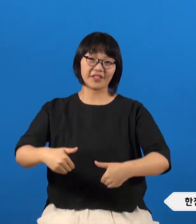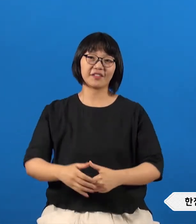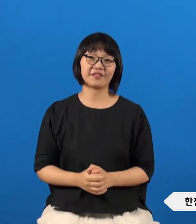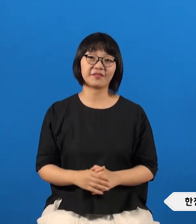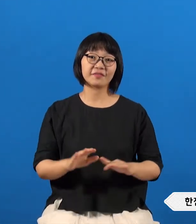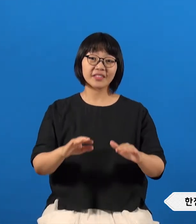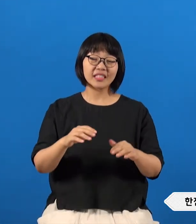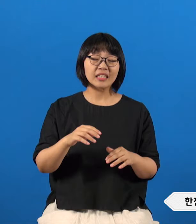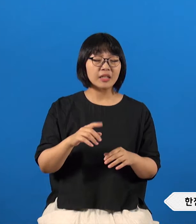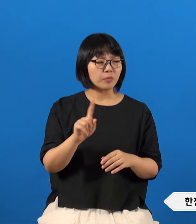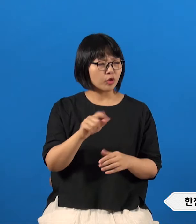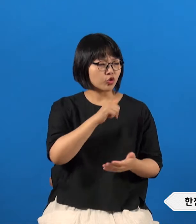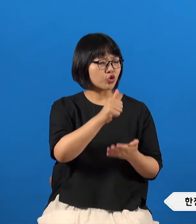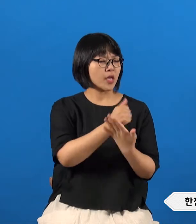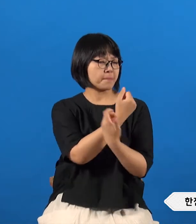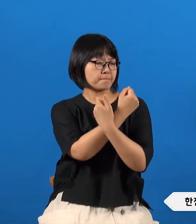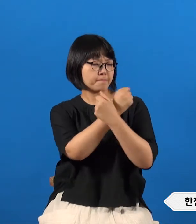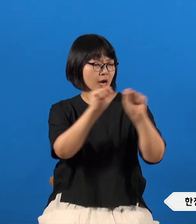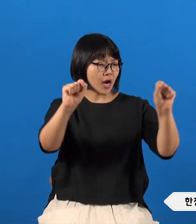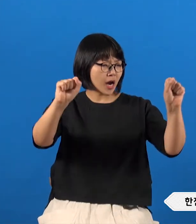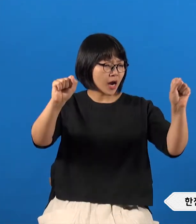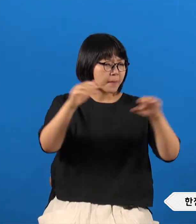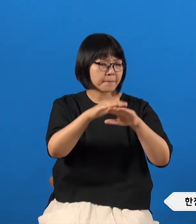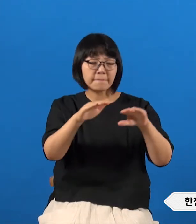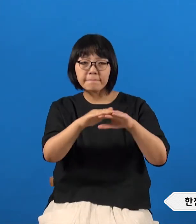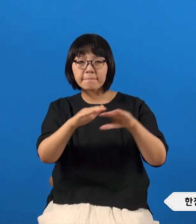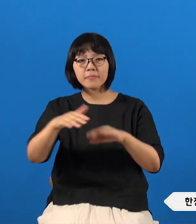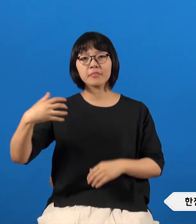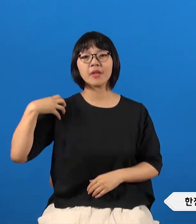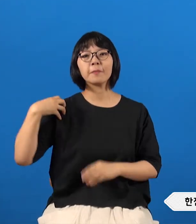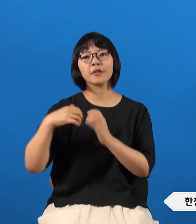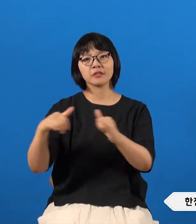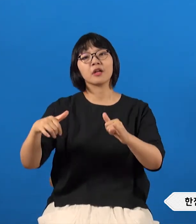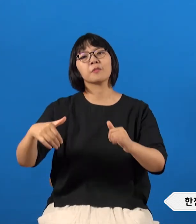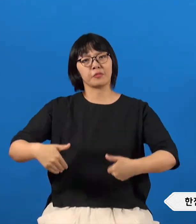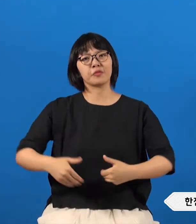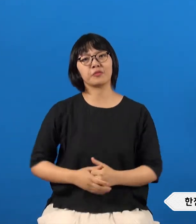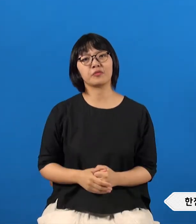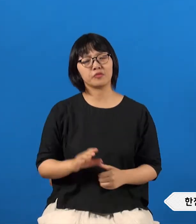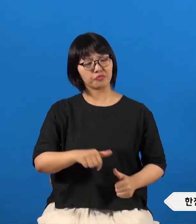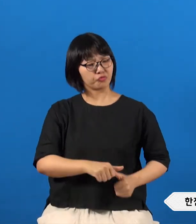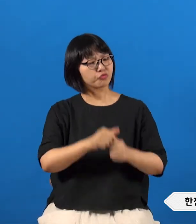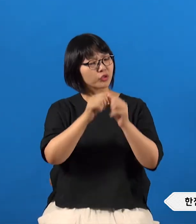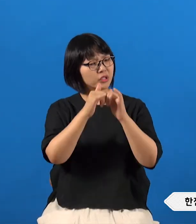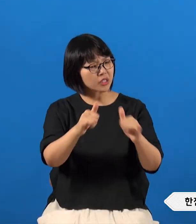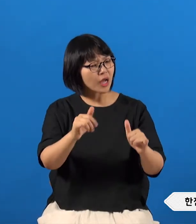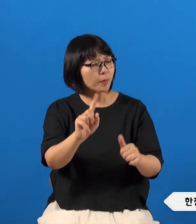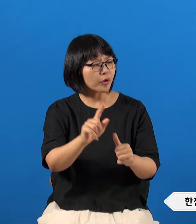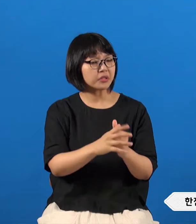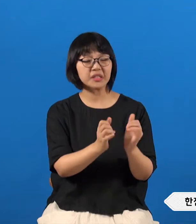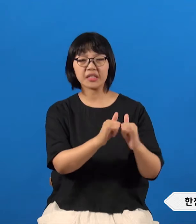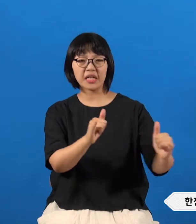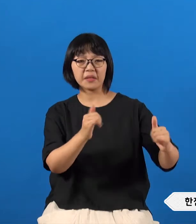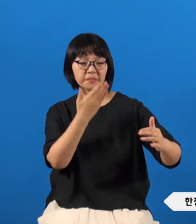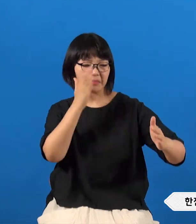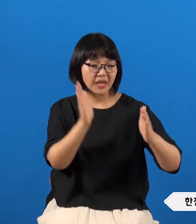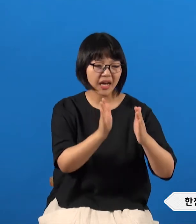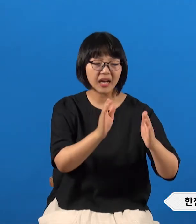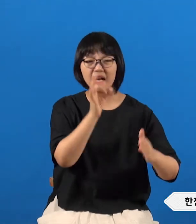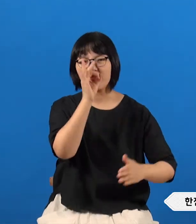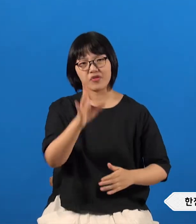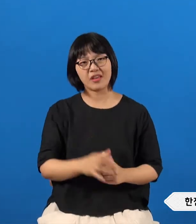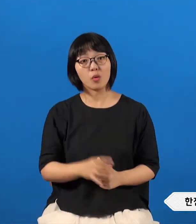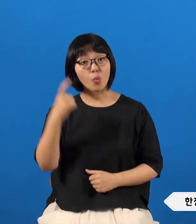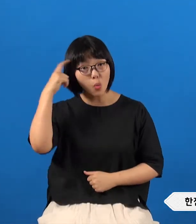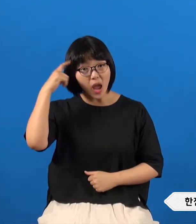말처럼 죄값을 해결해 줄 자가 있어야 됩니다. 그 구원자는 인간이 아니어야 합니다.